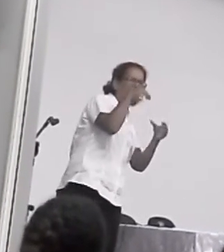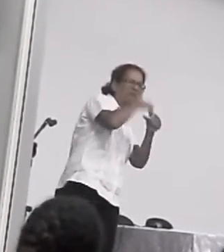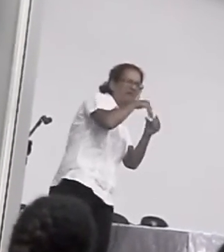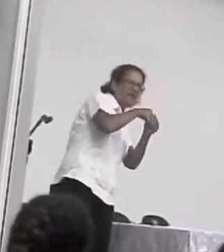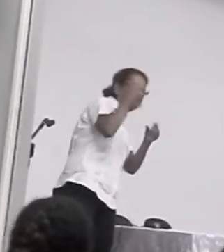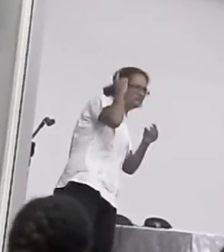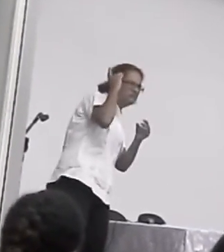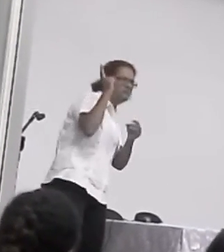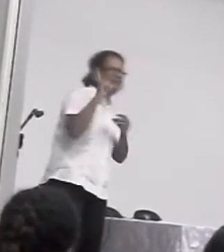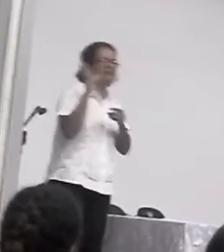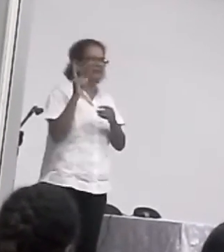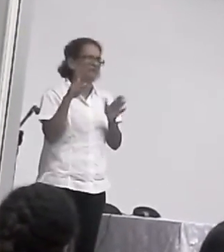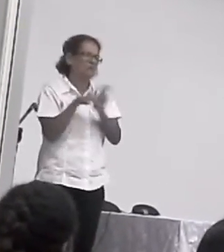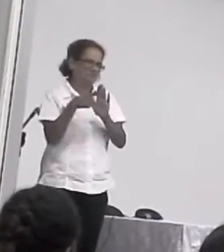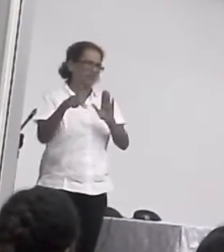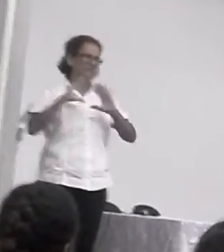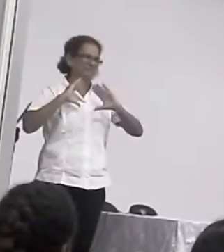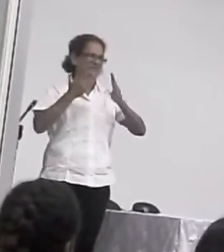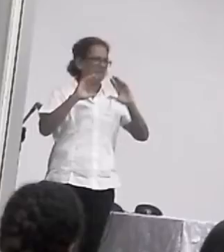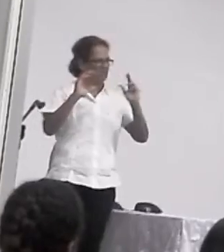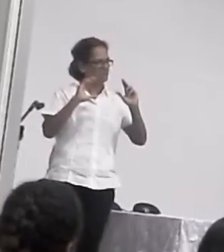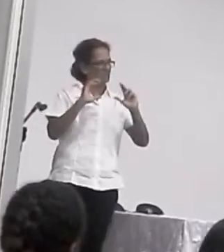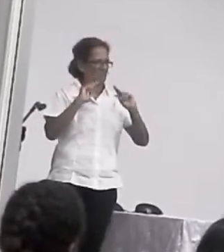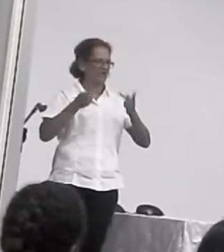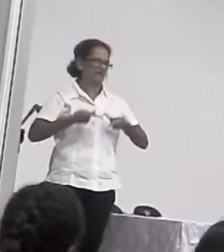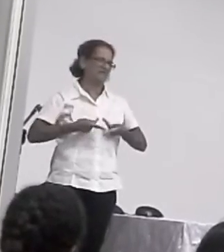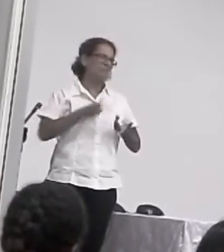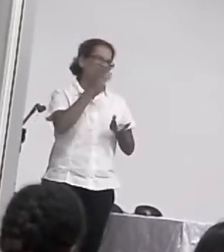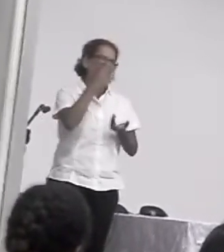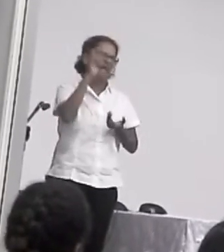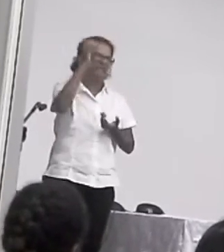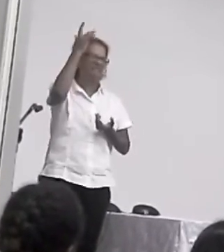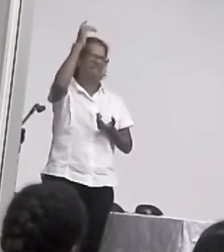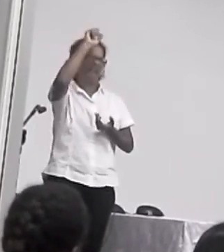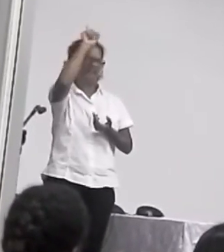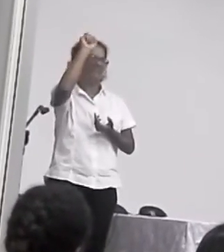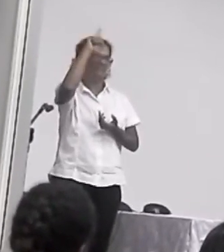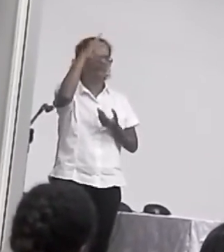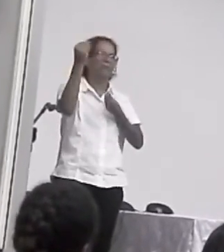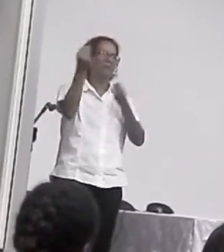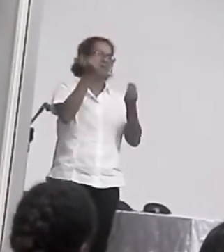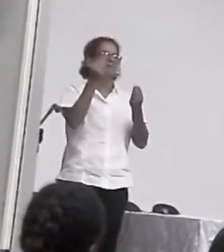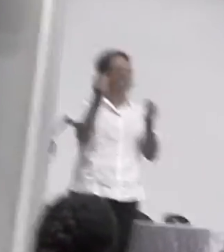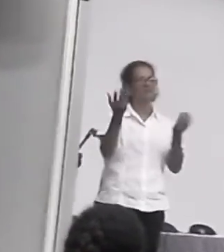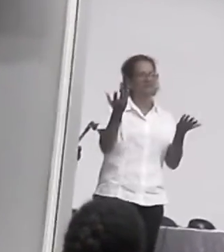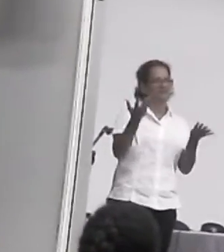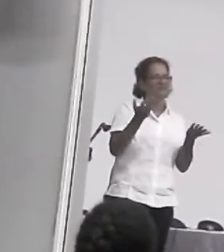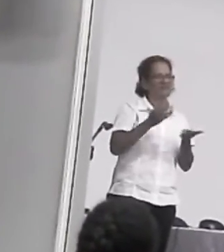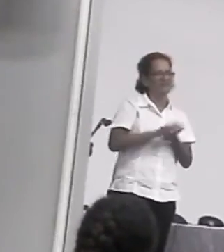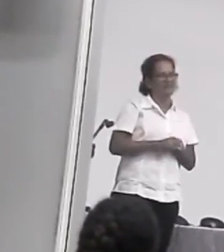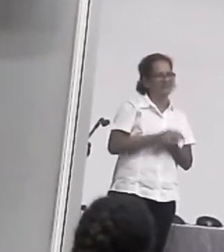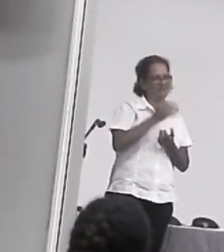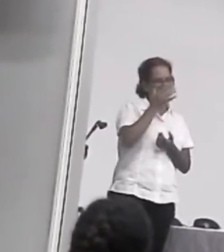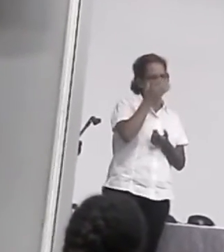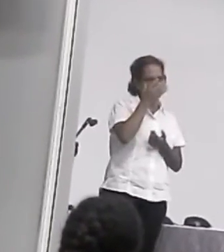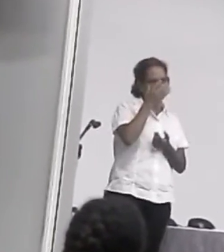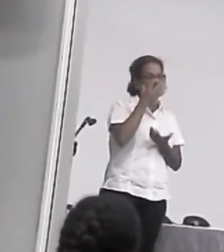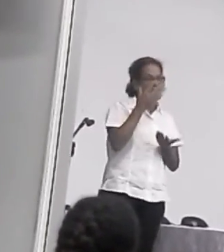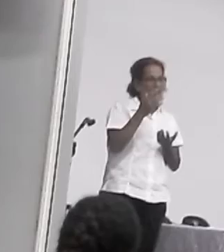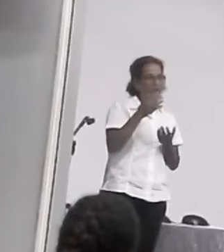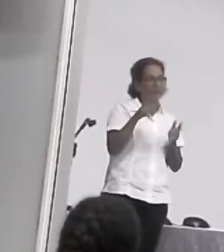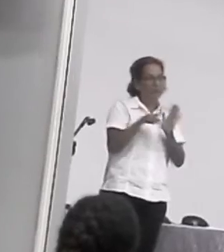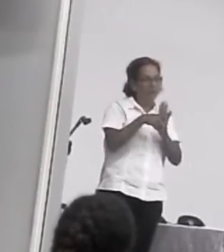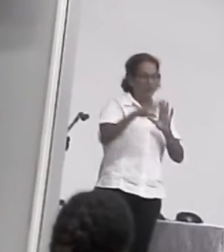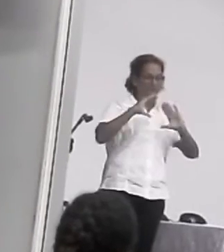das ciências humanas é precisamente acrescer complexidade, não diminuir complexidade, e dar